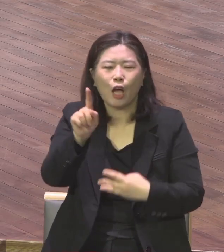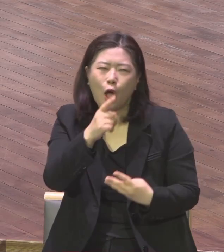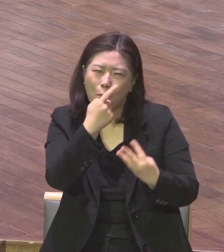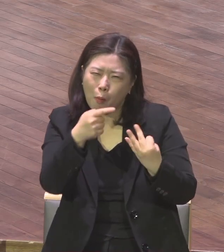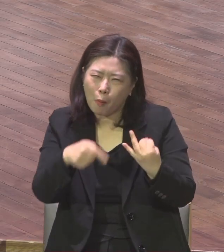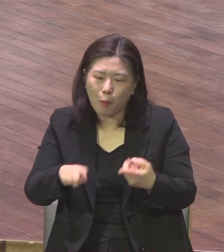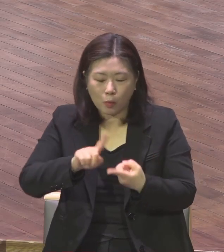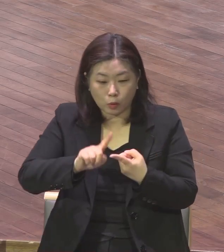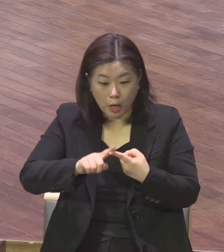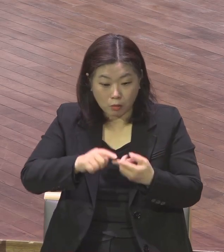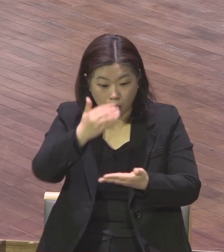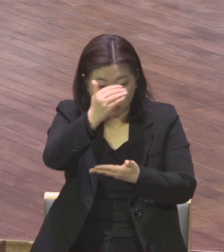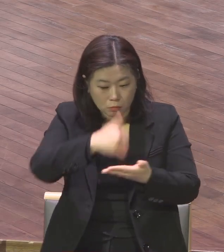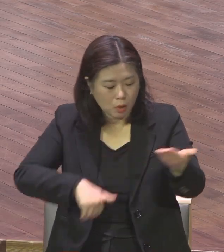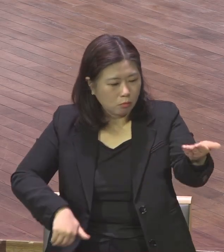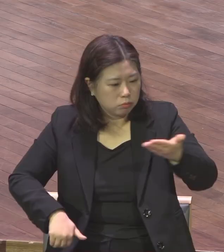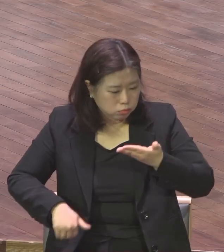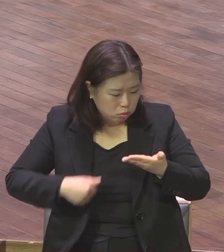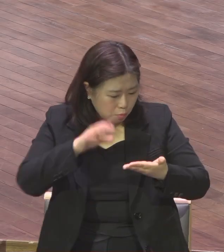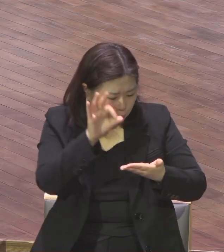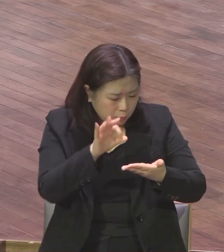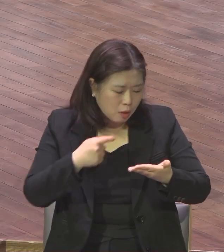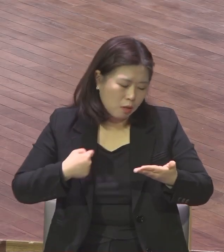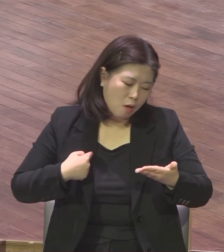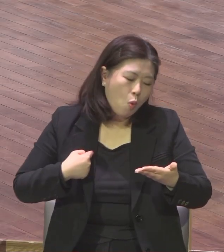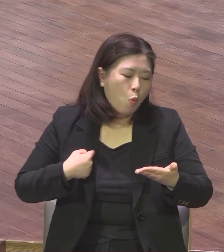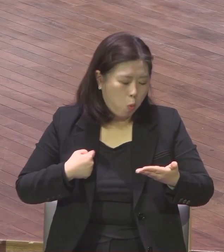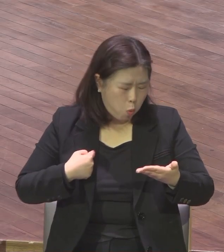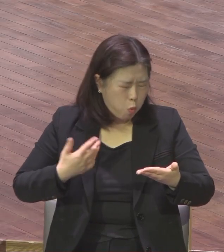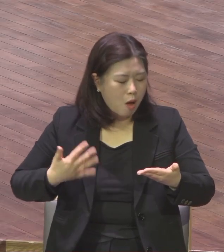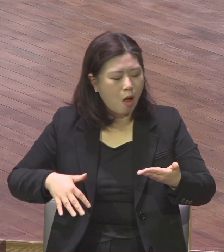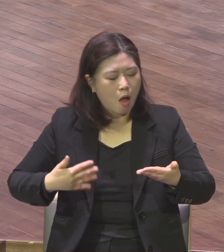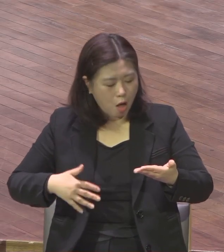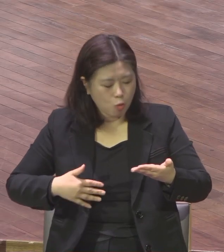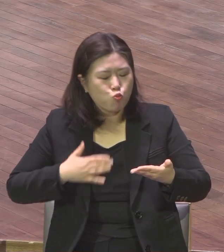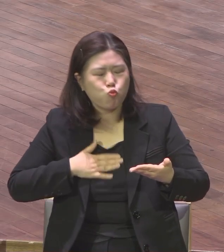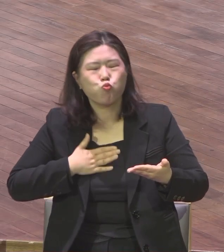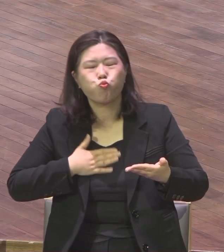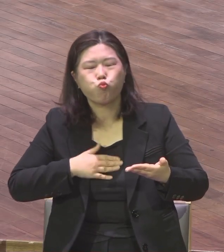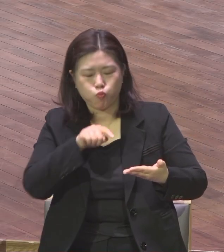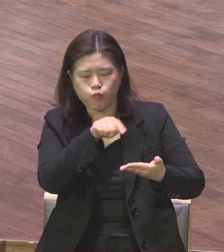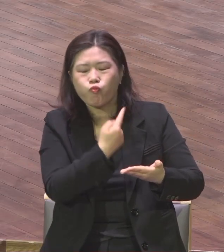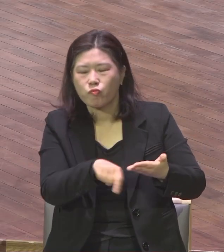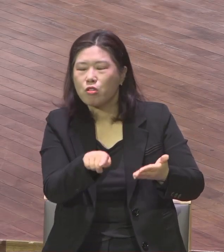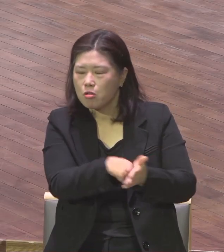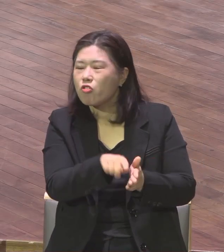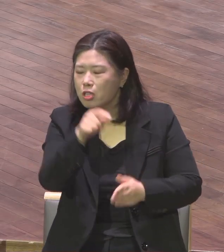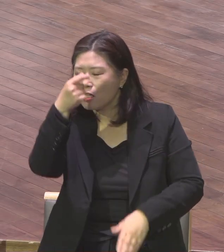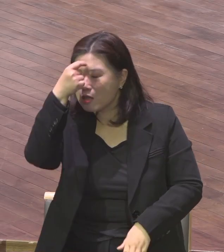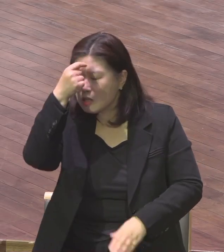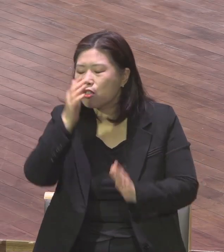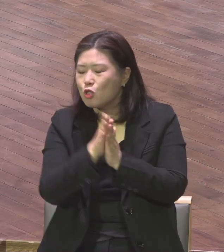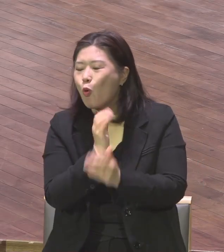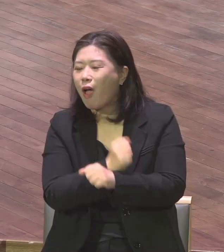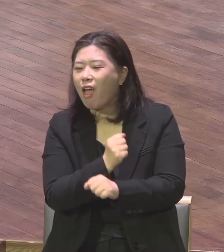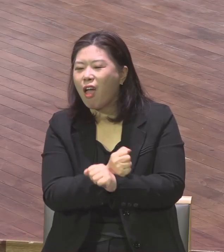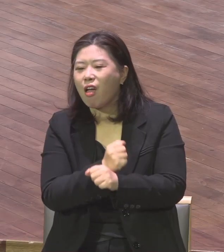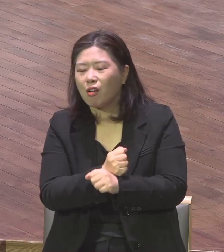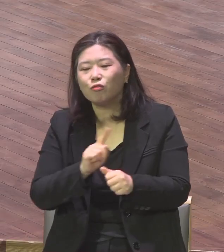얼마나 힘나고 신나는지. 나 그 선교사님 문자 볼 때마다 신나. 부담되는 게 아니라